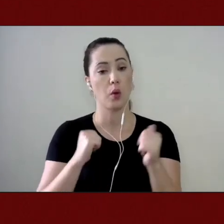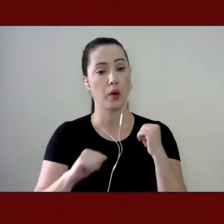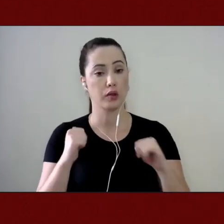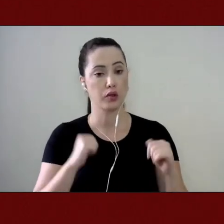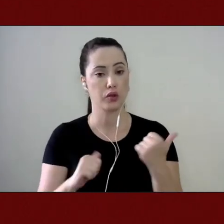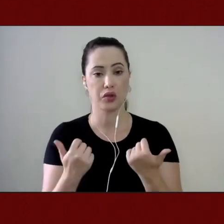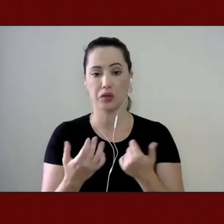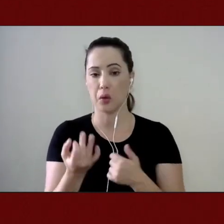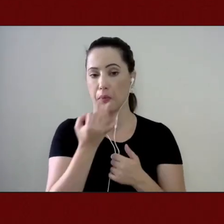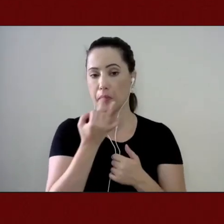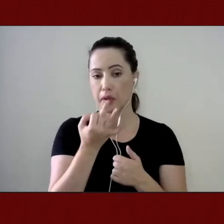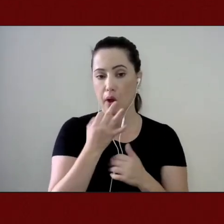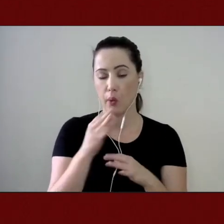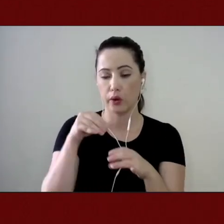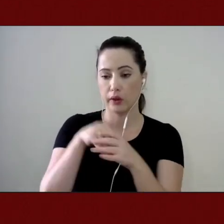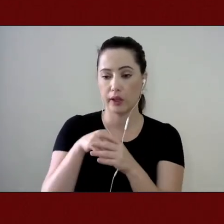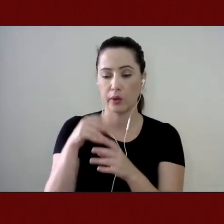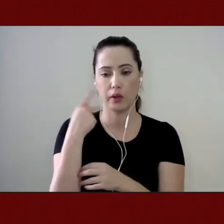partidárias estrito senso, né?